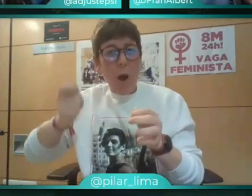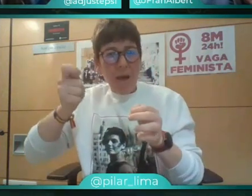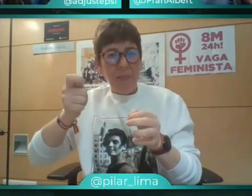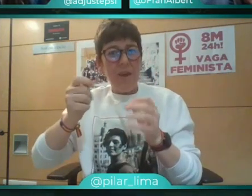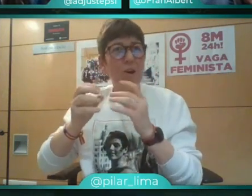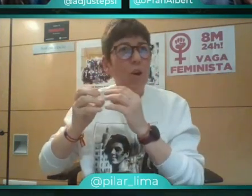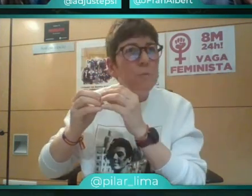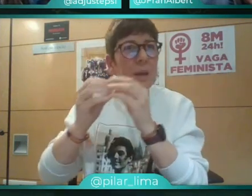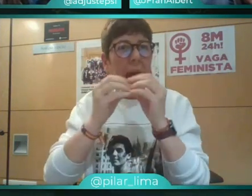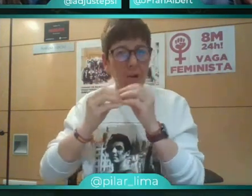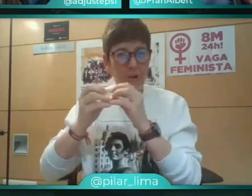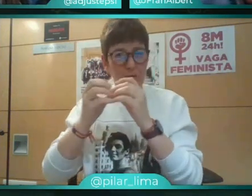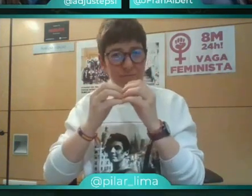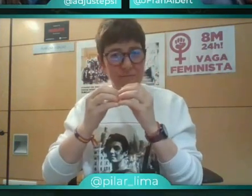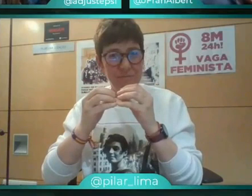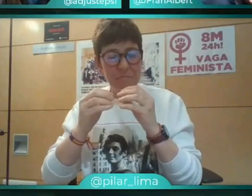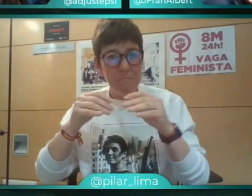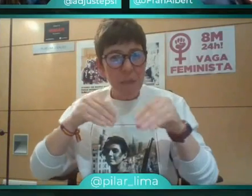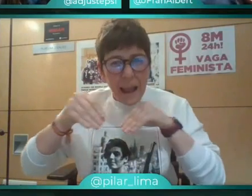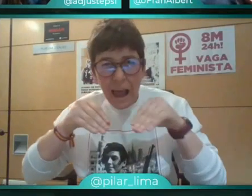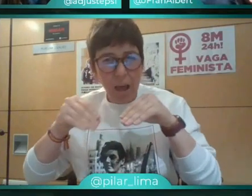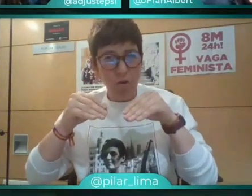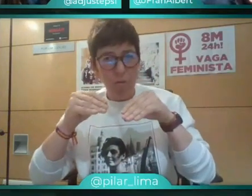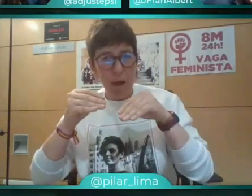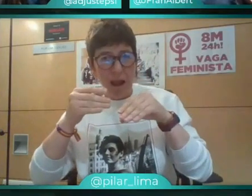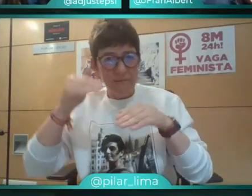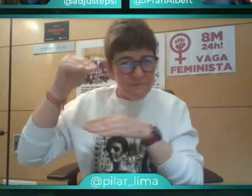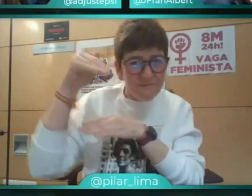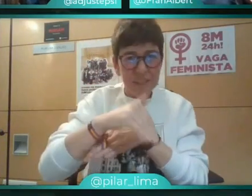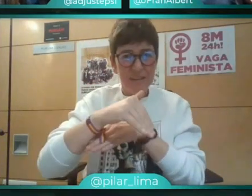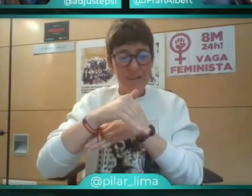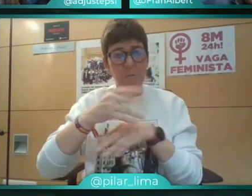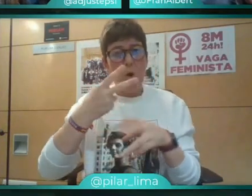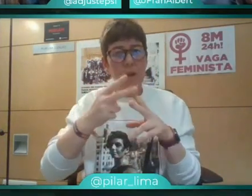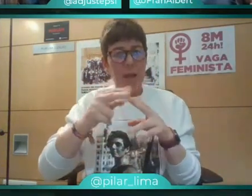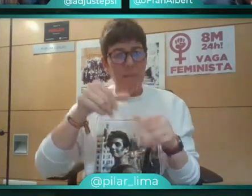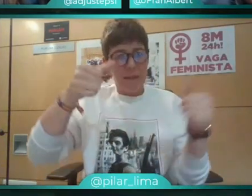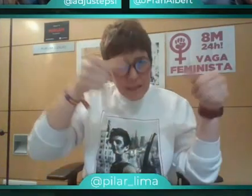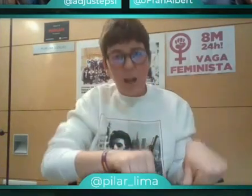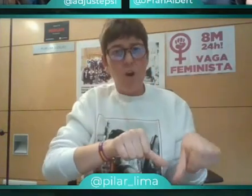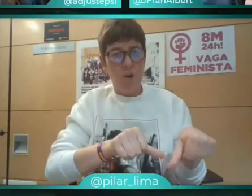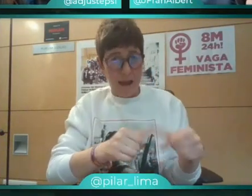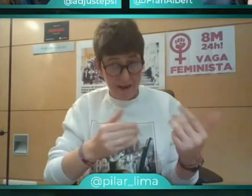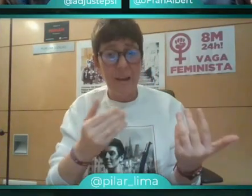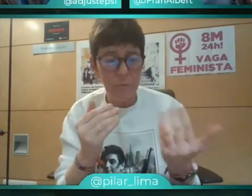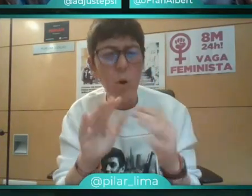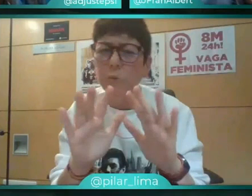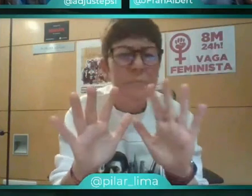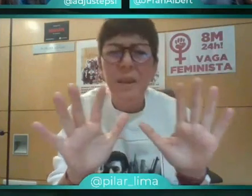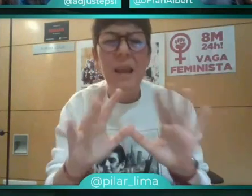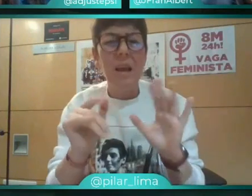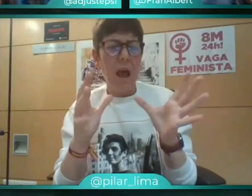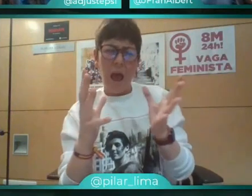la magistrada Vicky rosell la conspiración de los jueces Maquinando para acabar con ella para